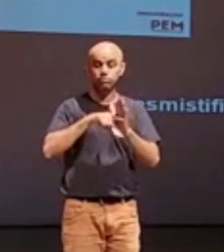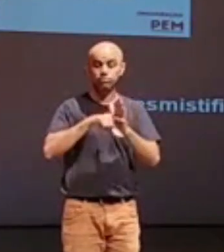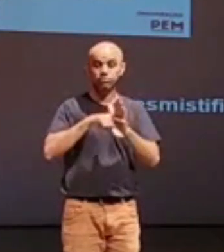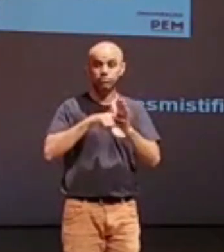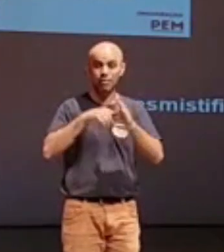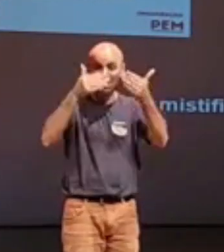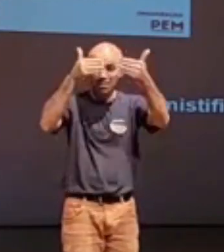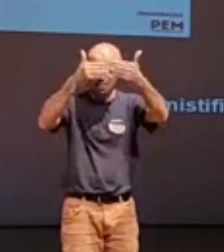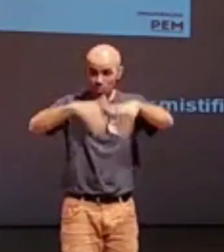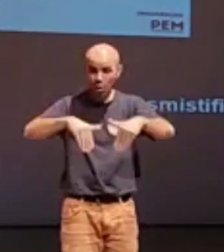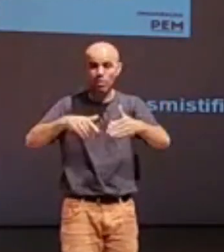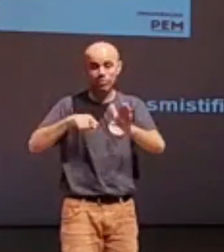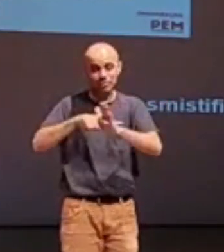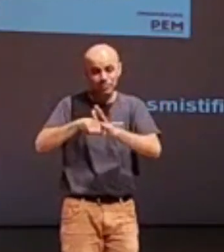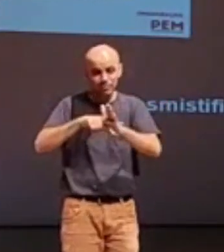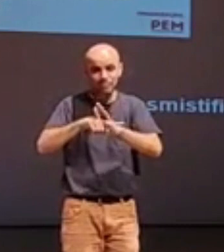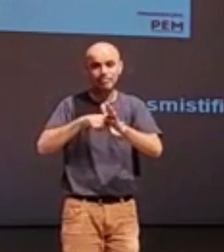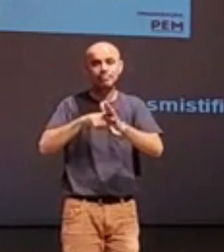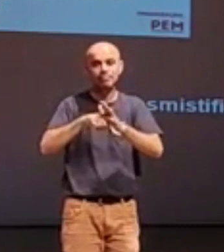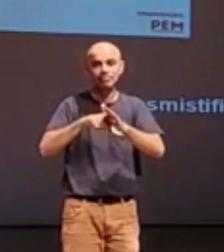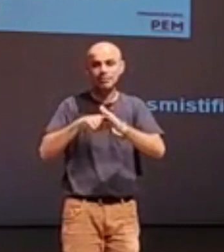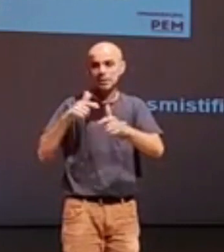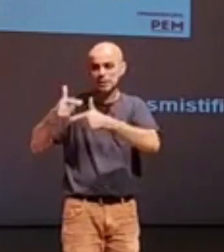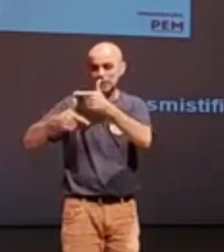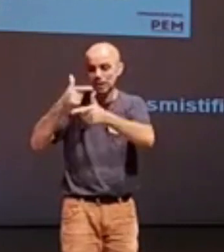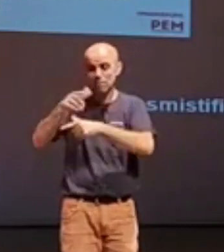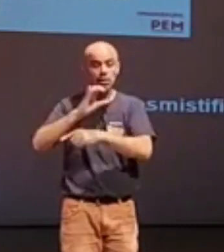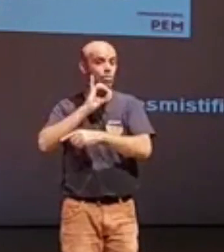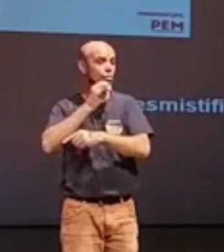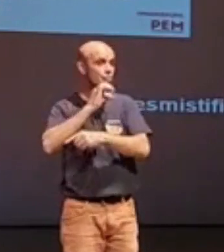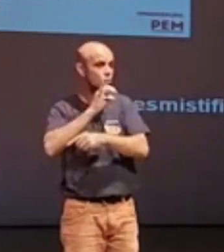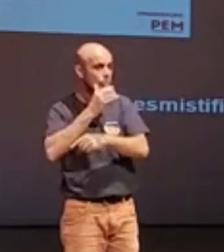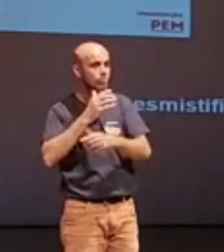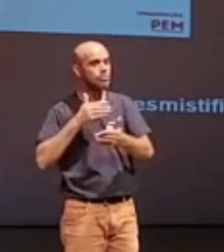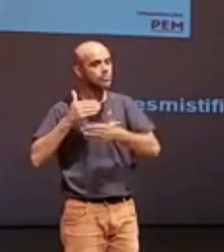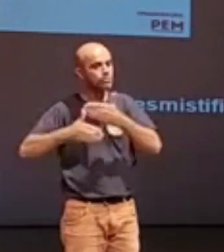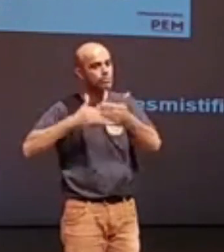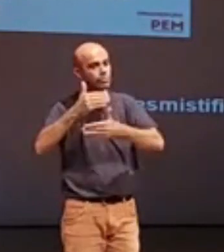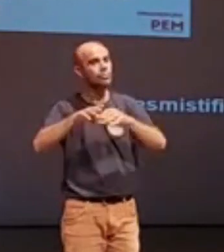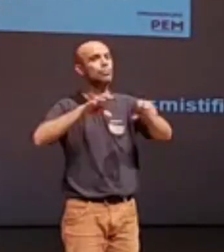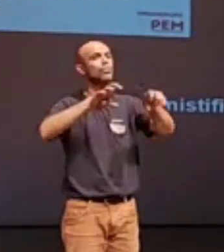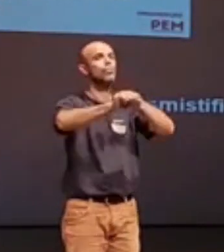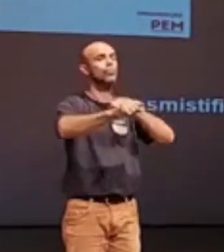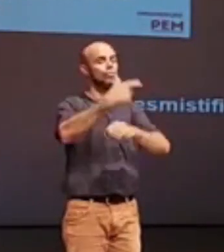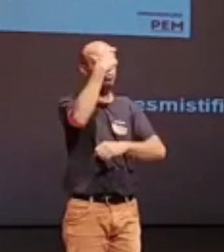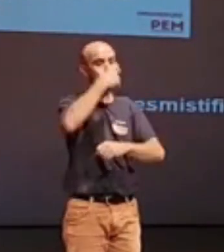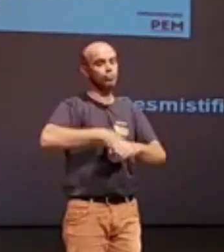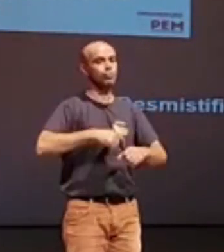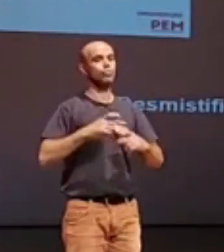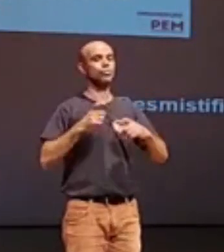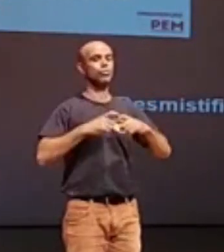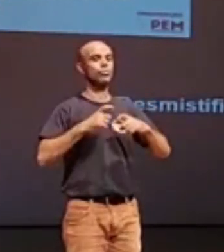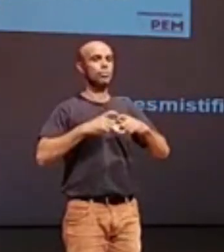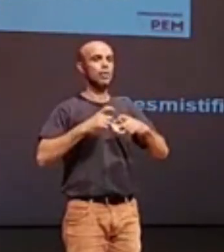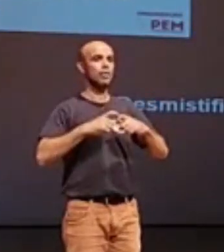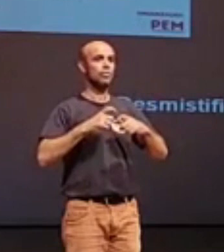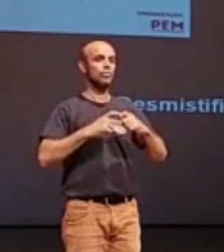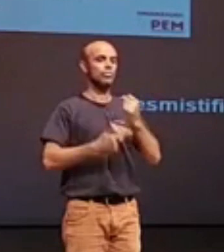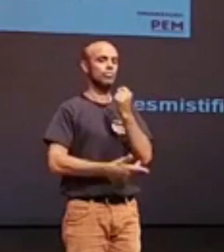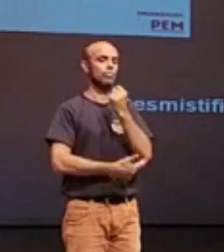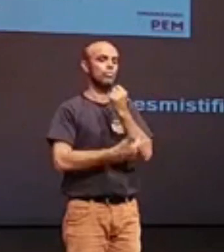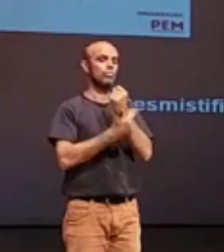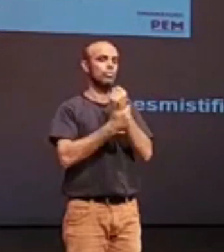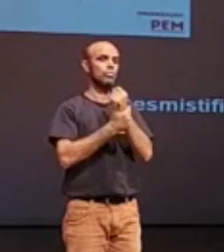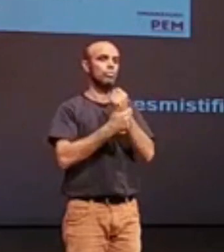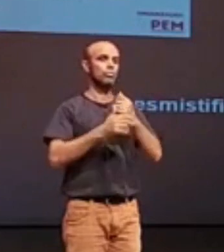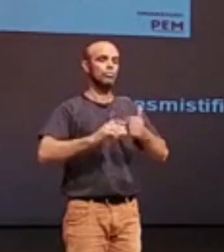uma prova, tem que fazer até um trabalho científico. Isso tudo faz parte da formação de um médico, de um cirurgião. Para quê? Para que